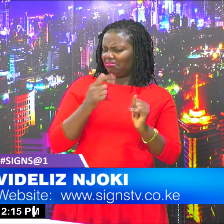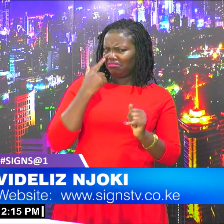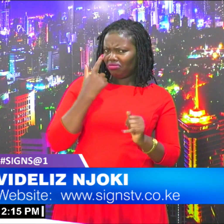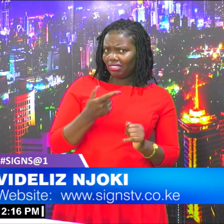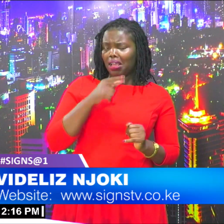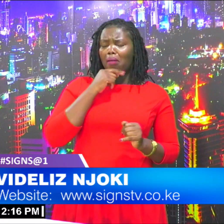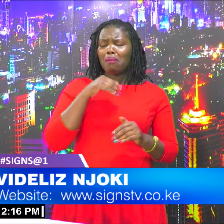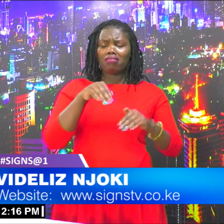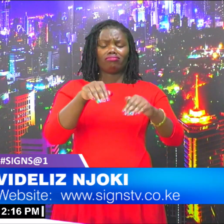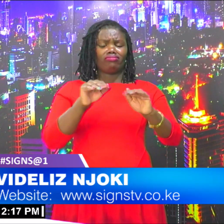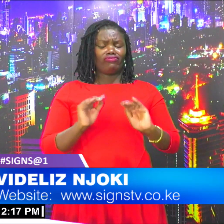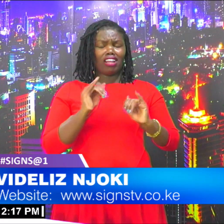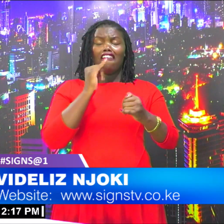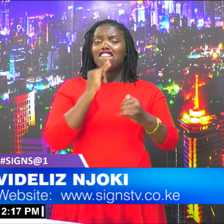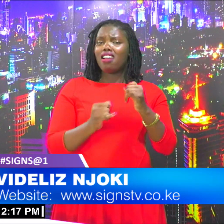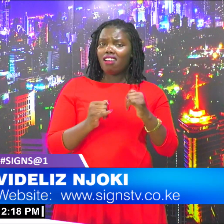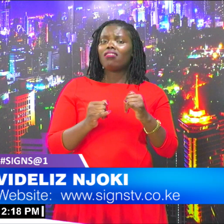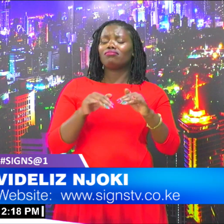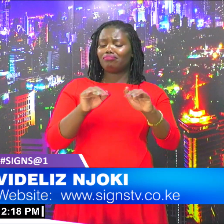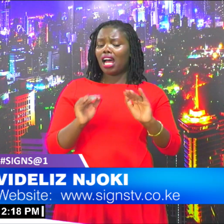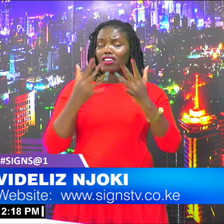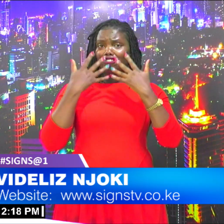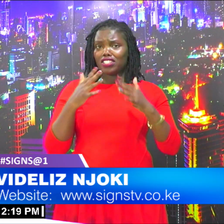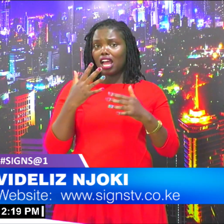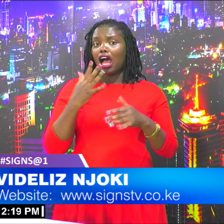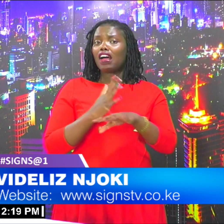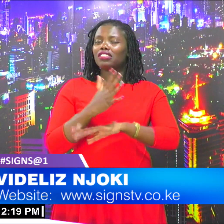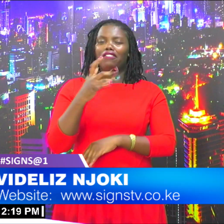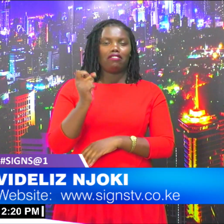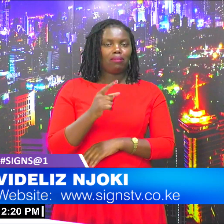On to our last news item. President William Ruto.